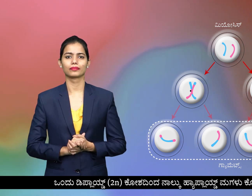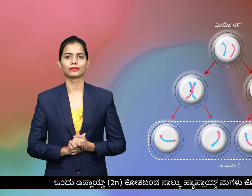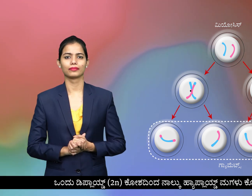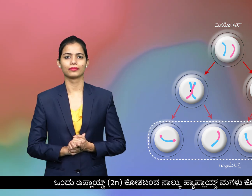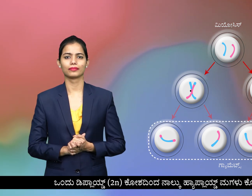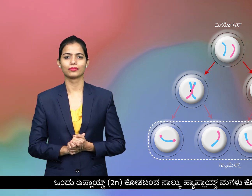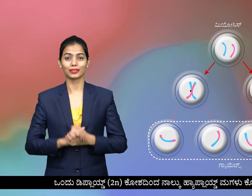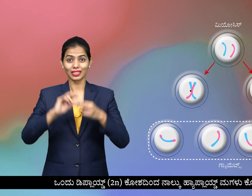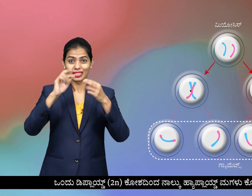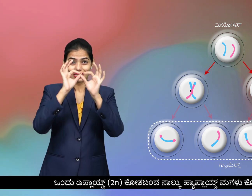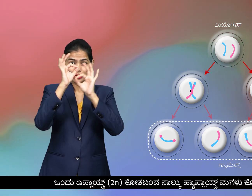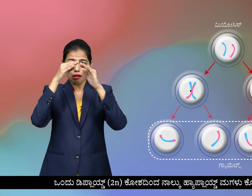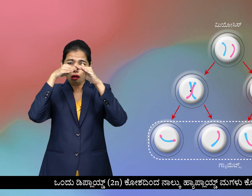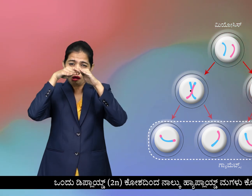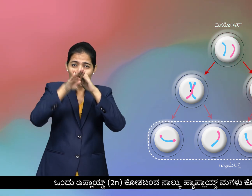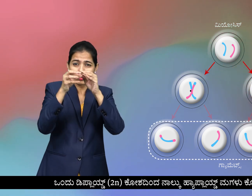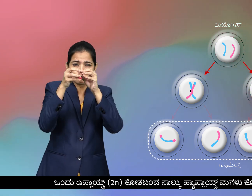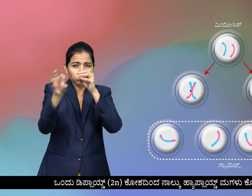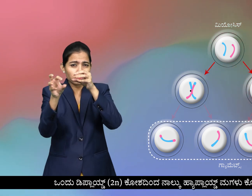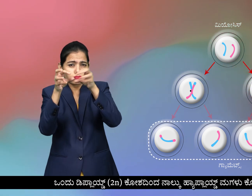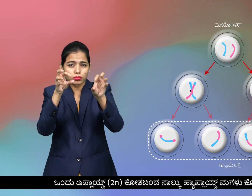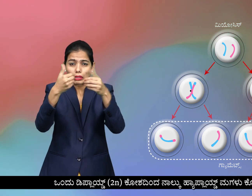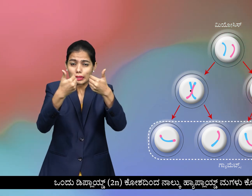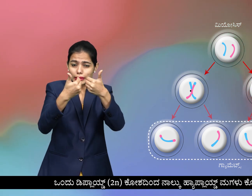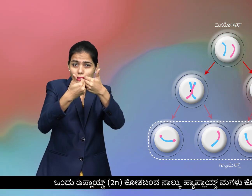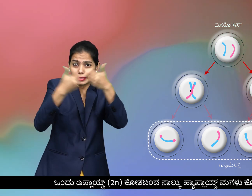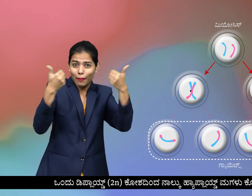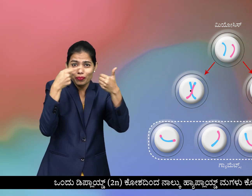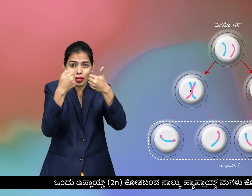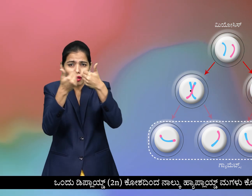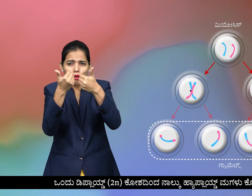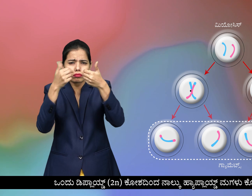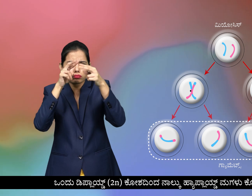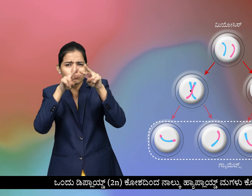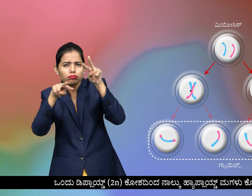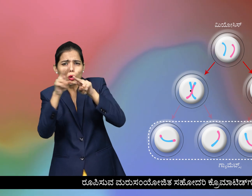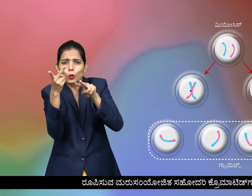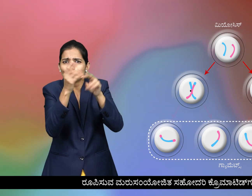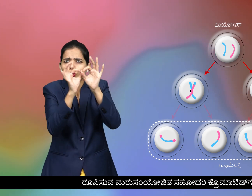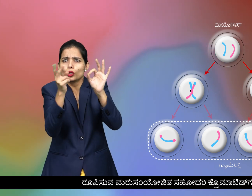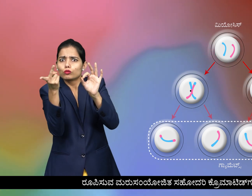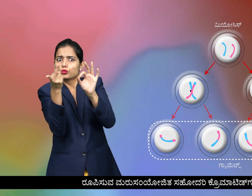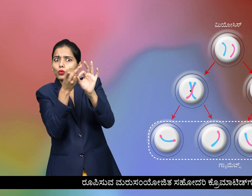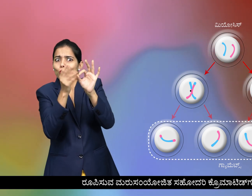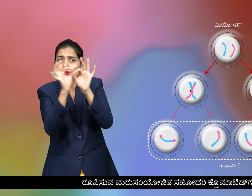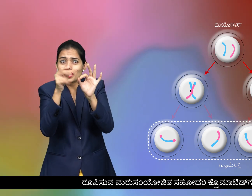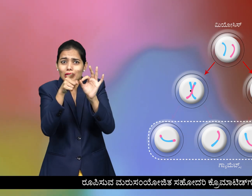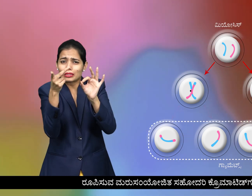ಒಂದು ಡಿಪ್ಲಾಯ್ಡ್ ಕೋಶದಿಂದ 4 ಹೆಪ್ಲಾಯ್ಡ್ ಕೋಶಗಳು 4 ಹೆಪ್ಲಾಯ್ಡ್ ಮಗಳು ಕೋಶಗಳನ್ನ ರೂಪಿಸುವ ಮರುಸಂಯೋಜಿತ ಸಹೋದರಿ